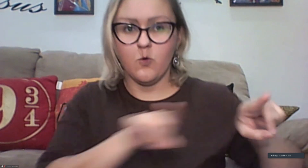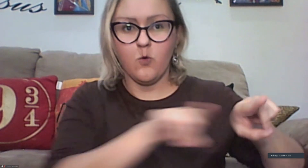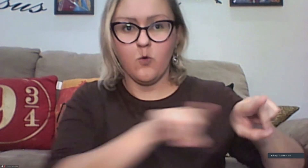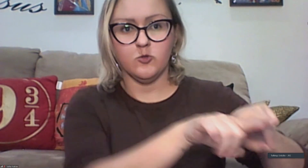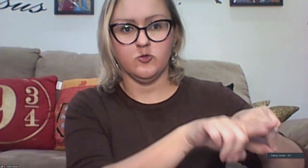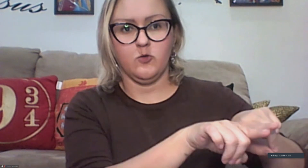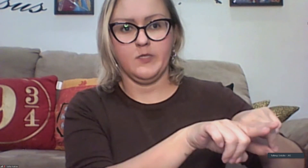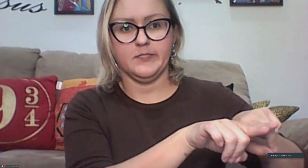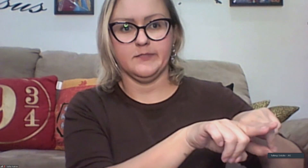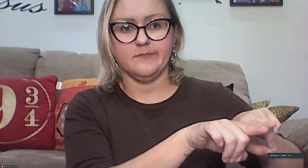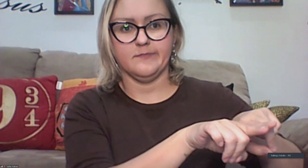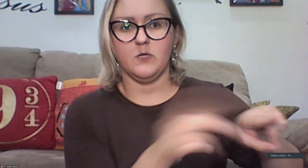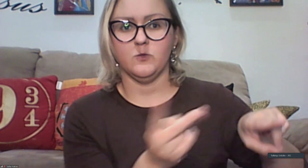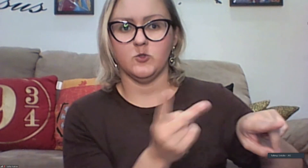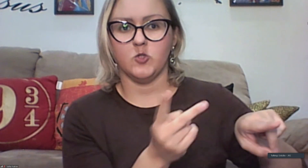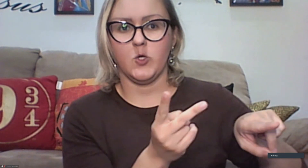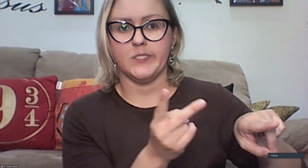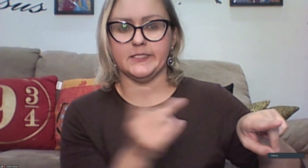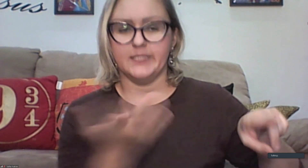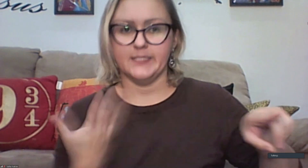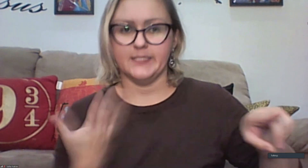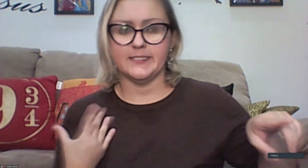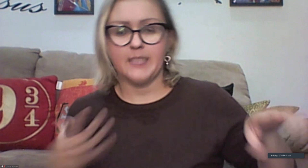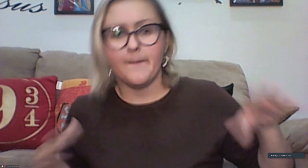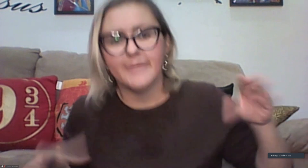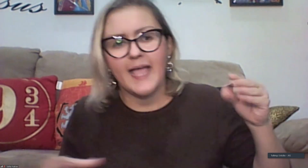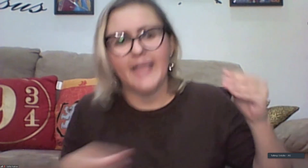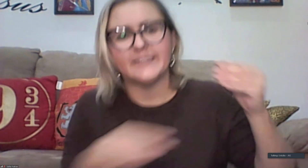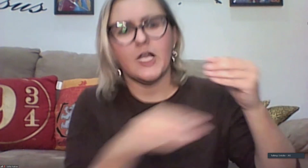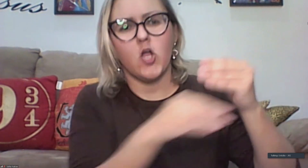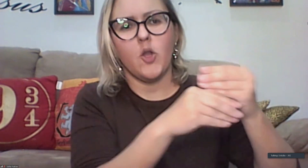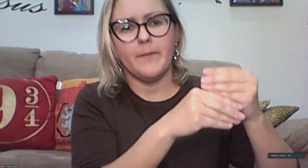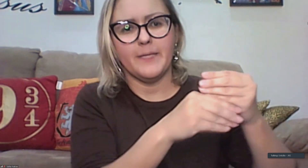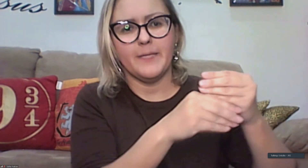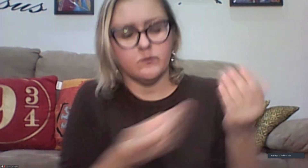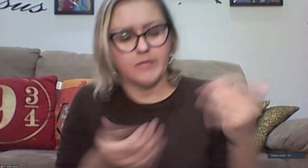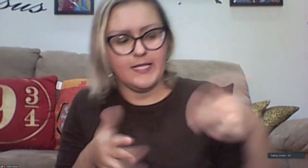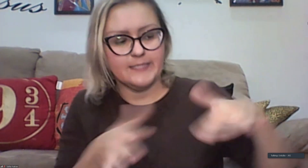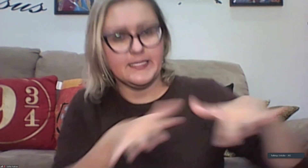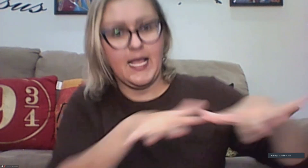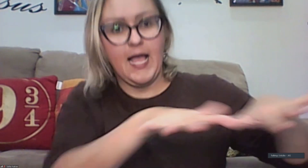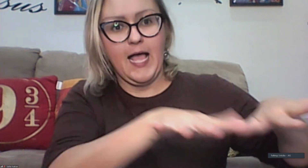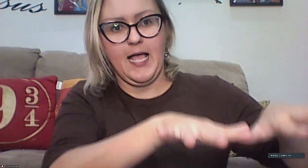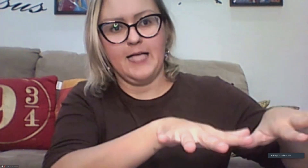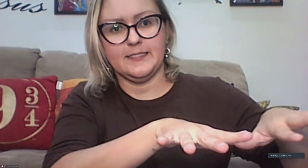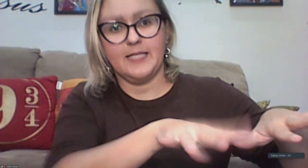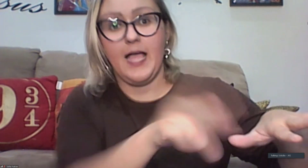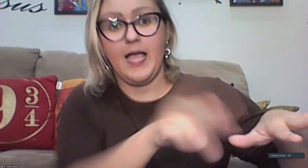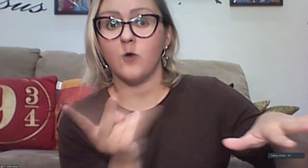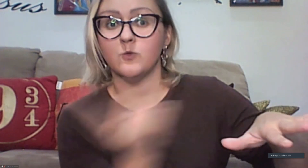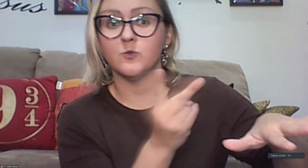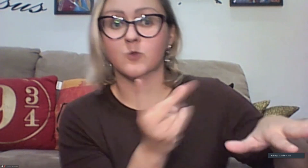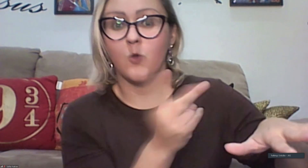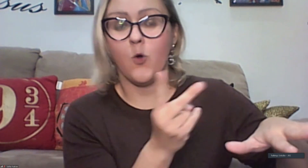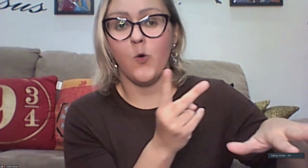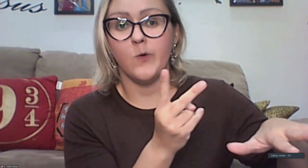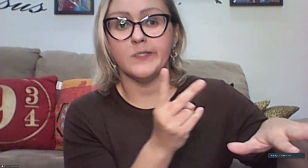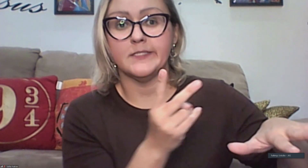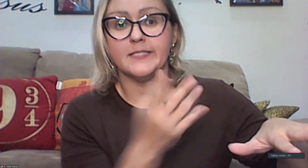vai haver aí um ensino bilíngue. Nós vamos transitar nessas duas culturas simultaneamente.